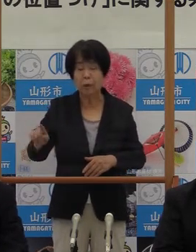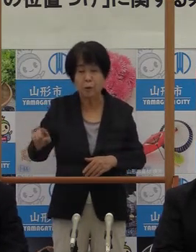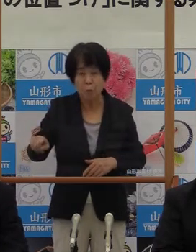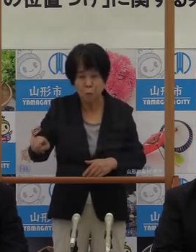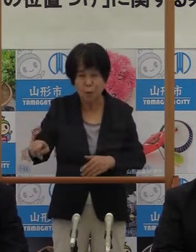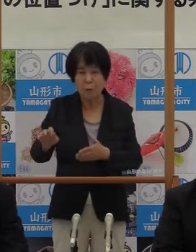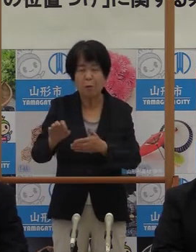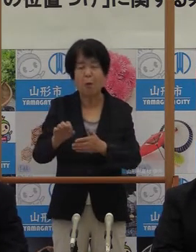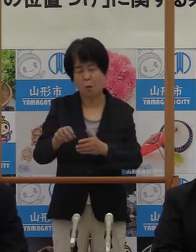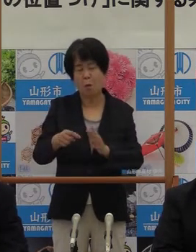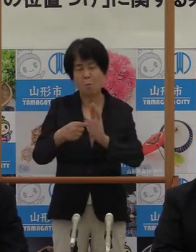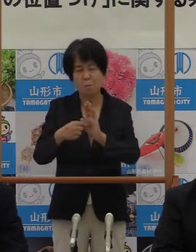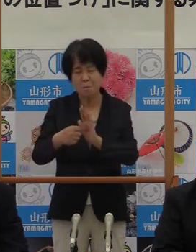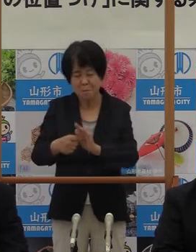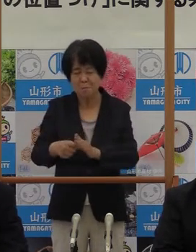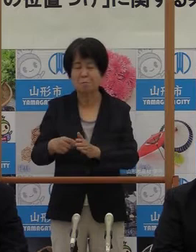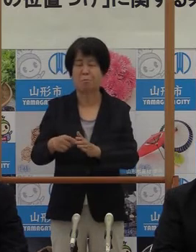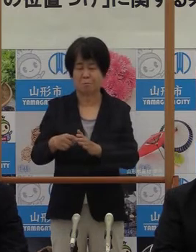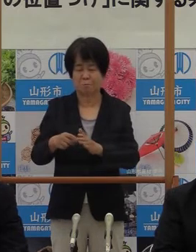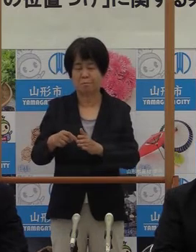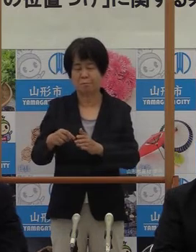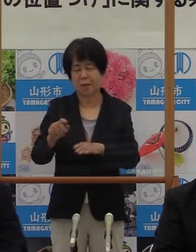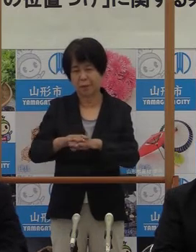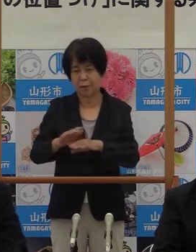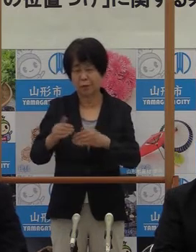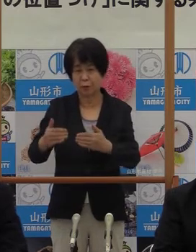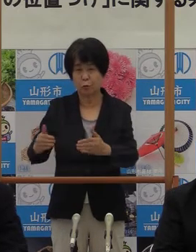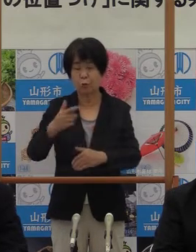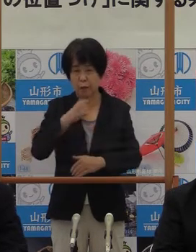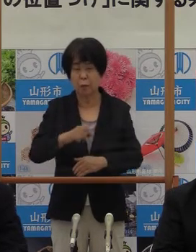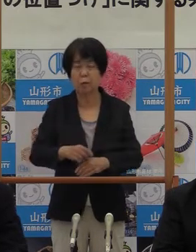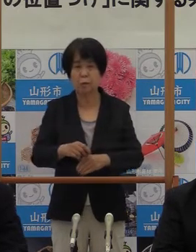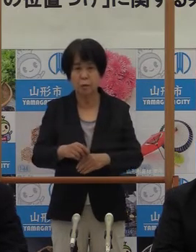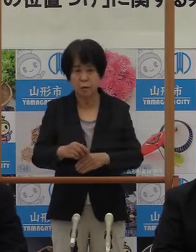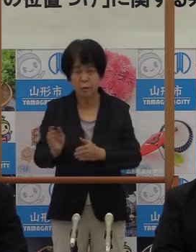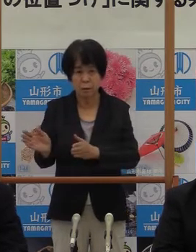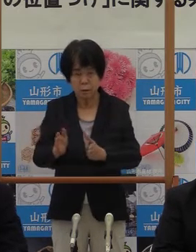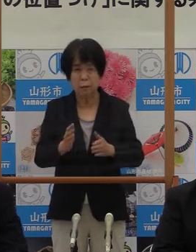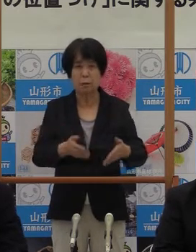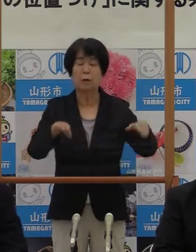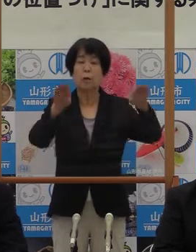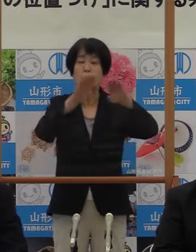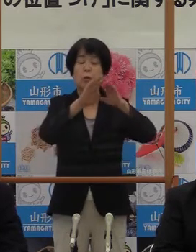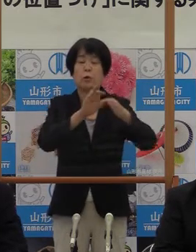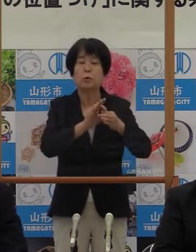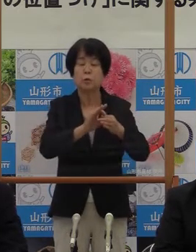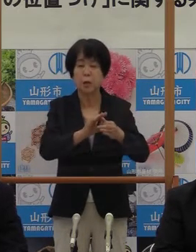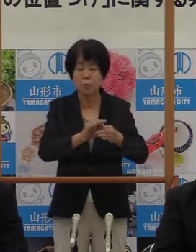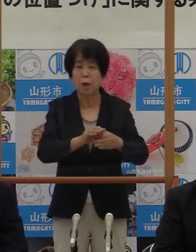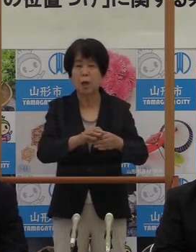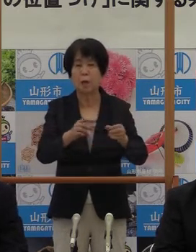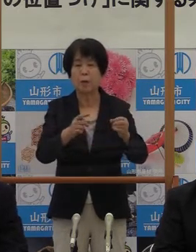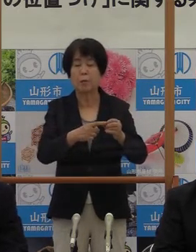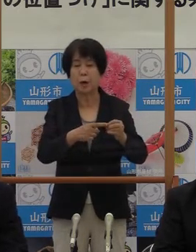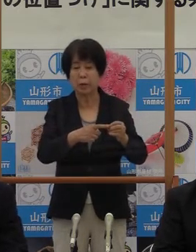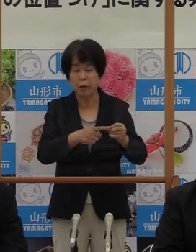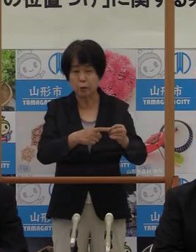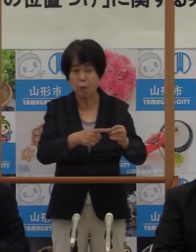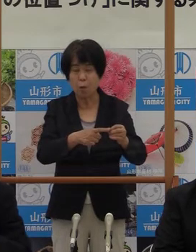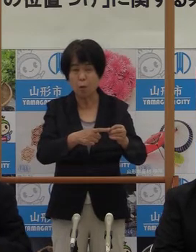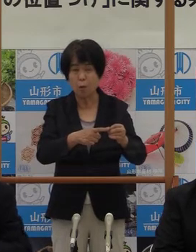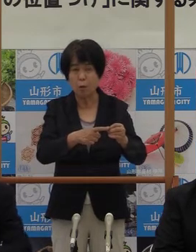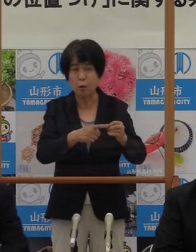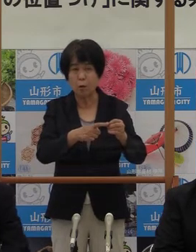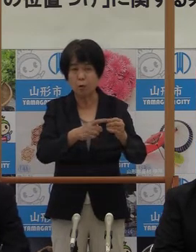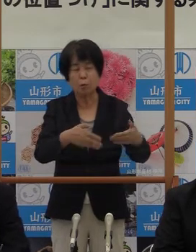楽しめるような公園整備を行っていきたいと。そして、建物の利用につきましては、山形のまずその